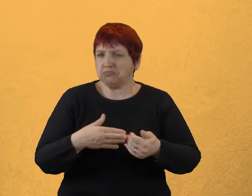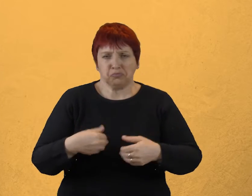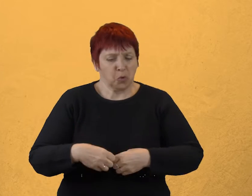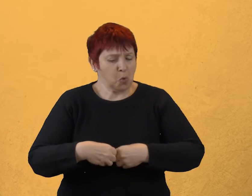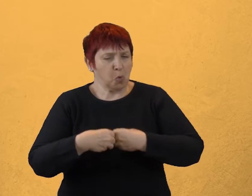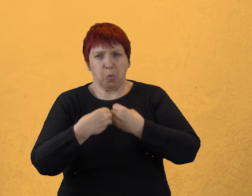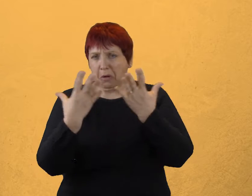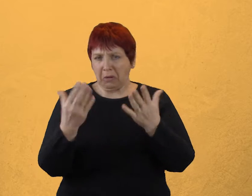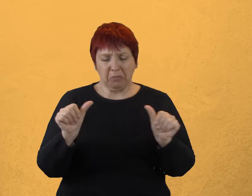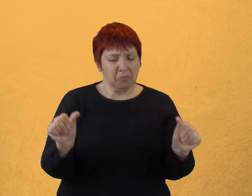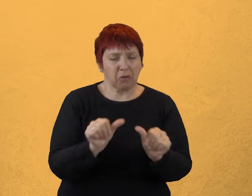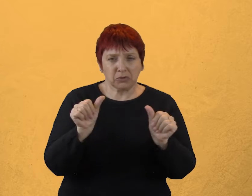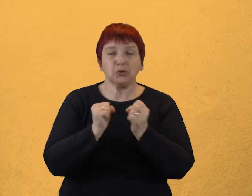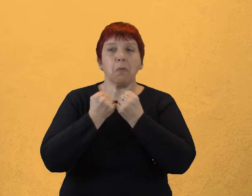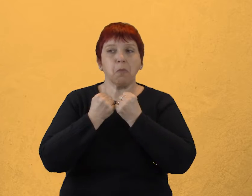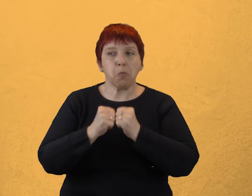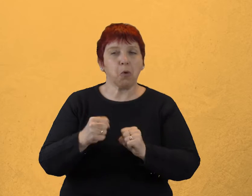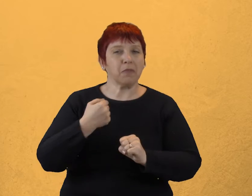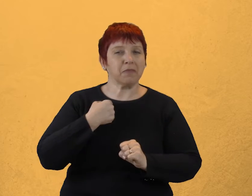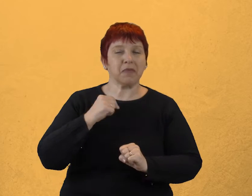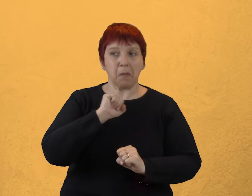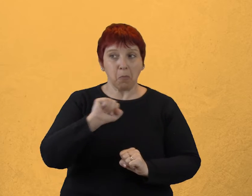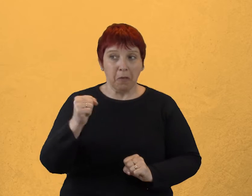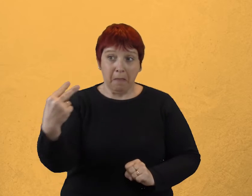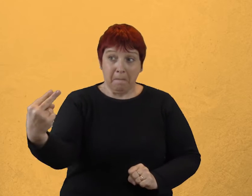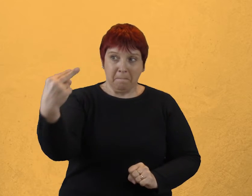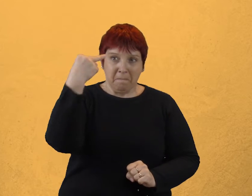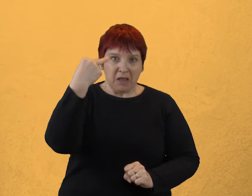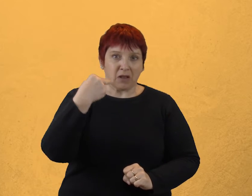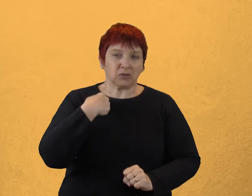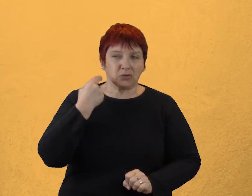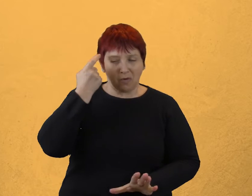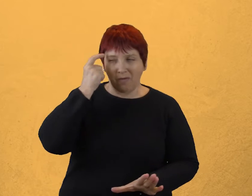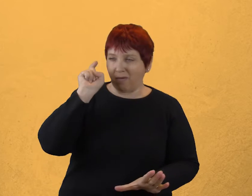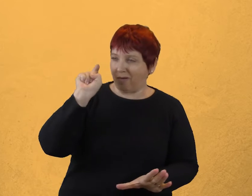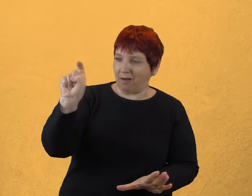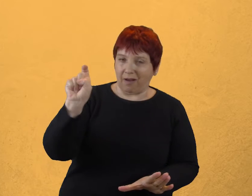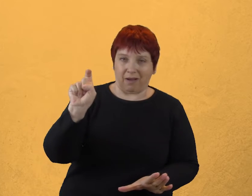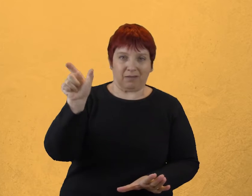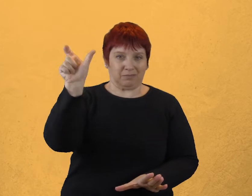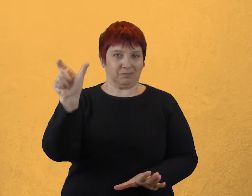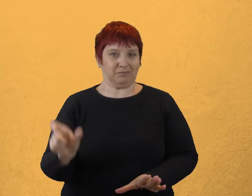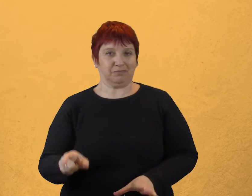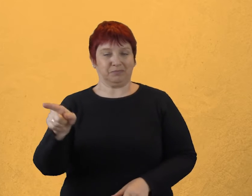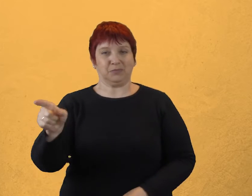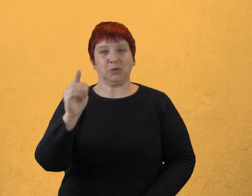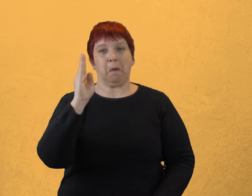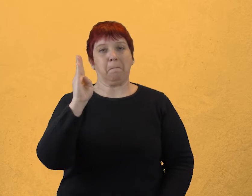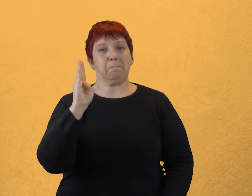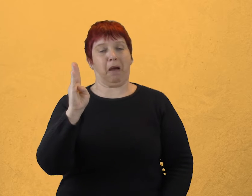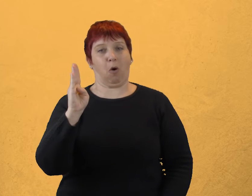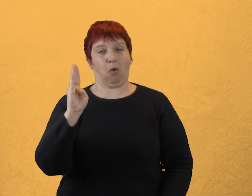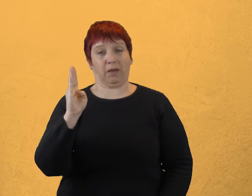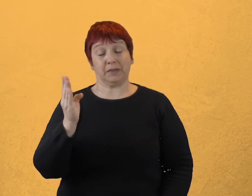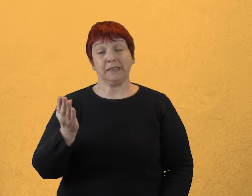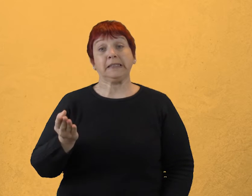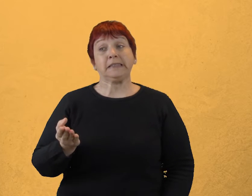hecho los más increíbles intentos para que se dé cuenta de que estoy verdaderamente enamorado. Una